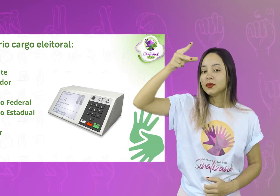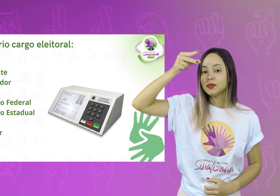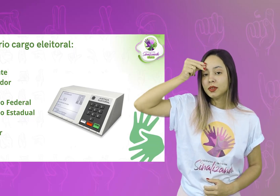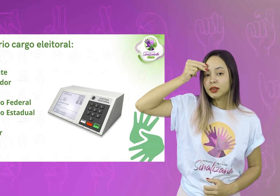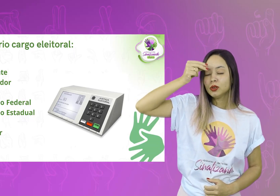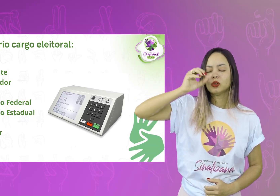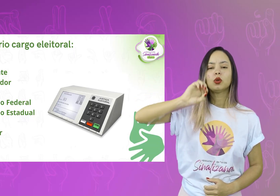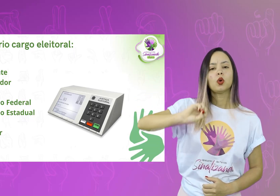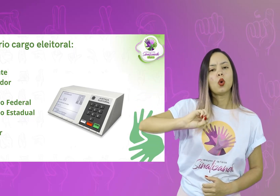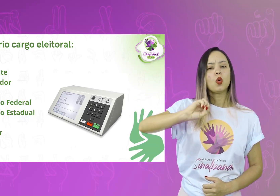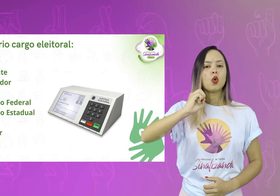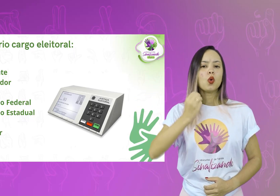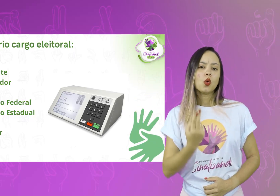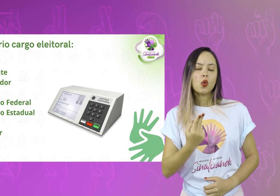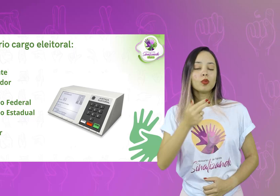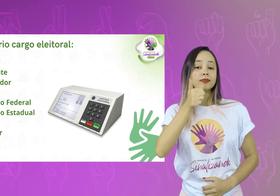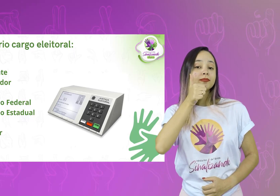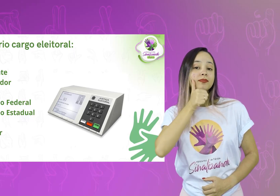prefeito